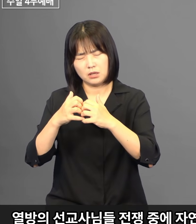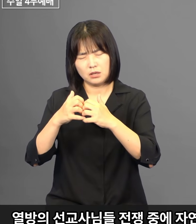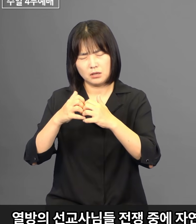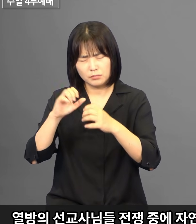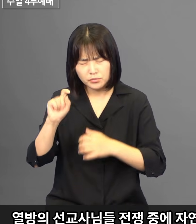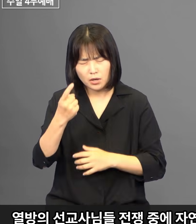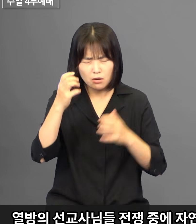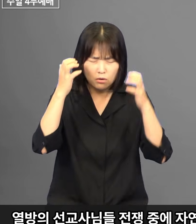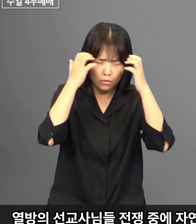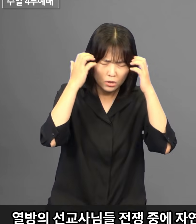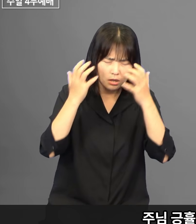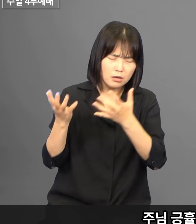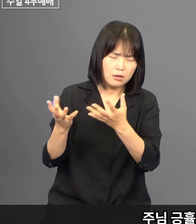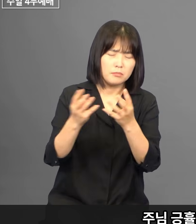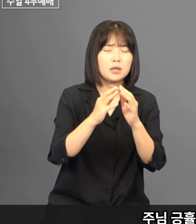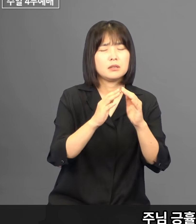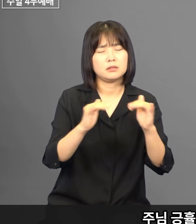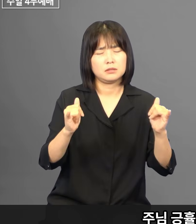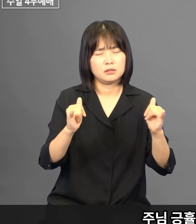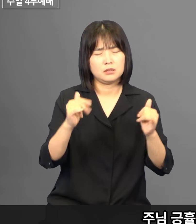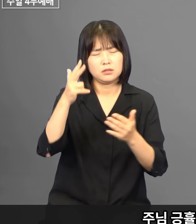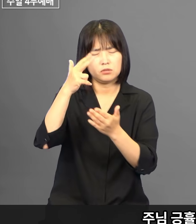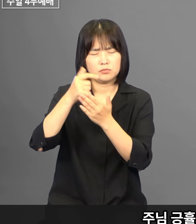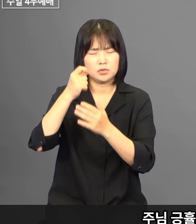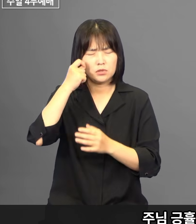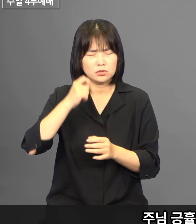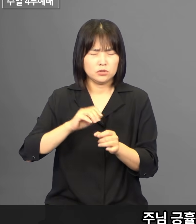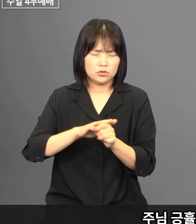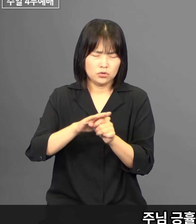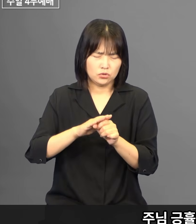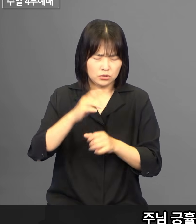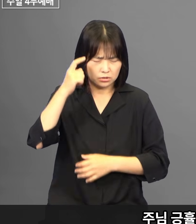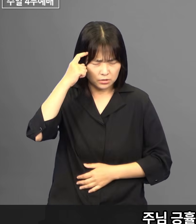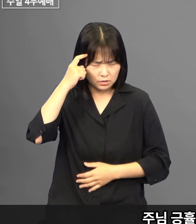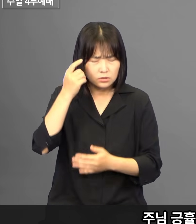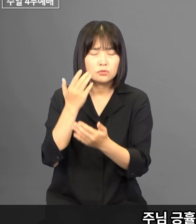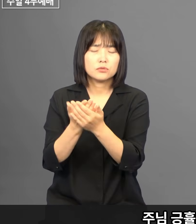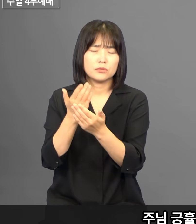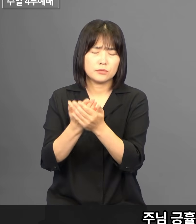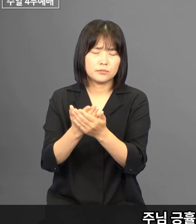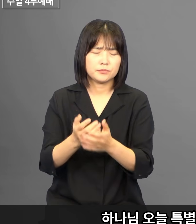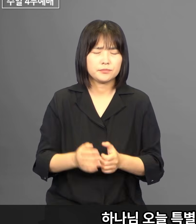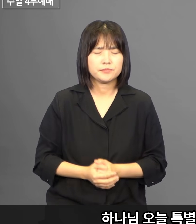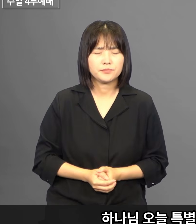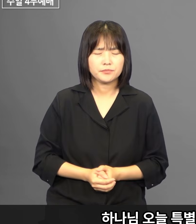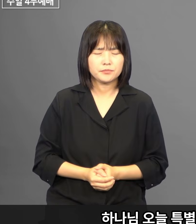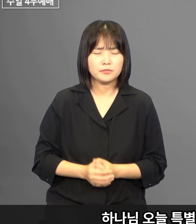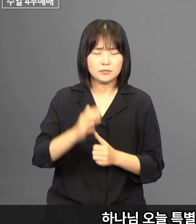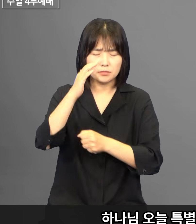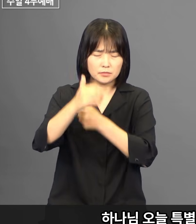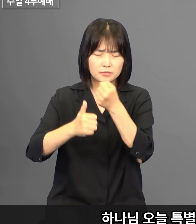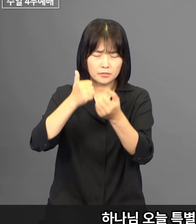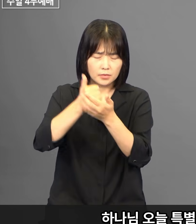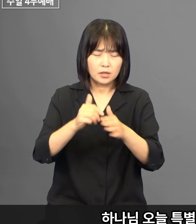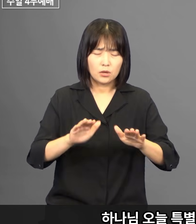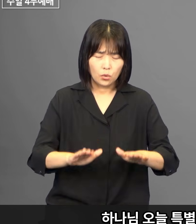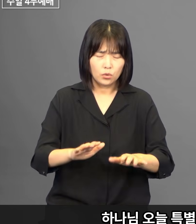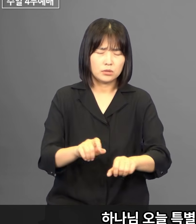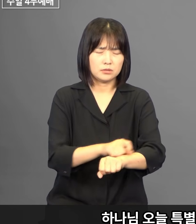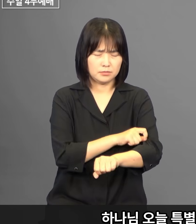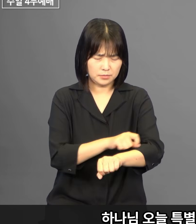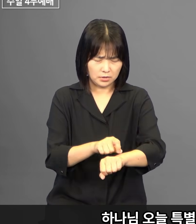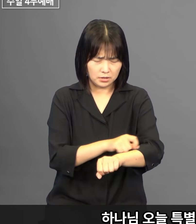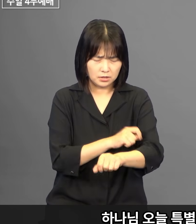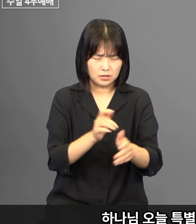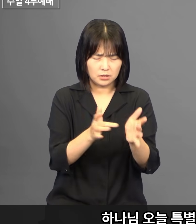고통당하는 수많은 사람들 주님 긍휼히 여겨주시옵소서. 하나님, 오늘 특별히